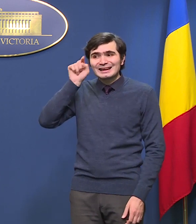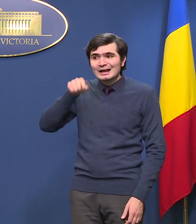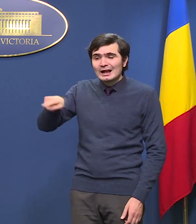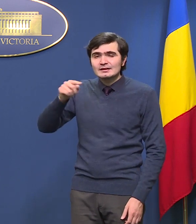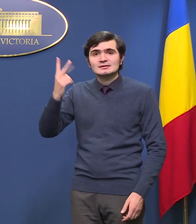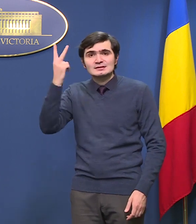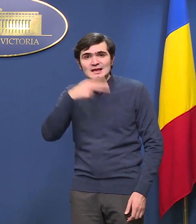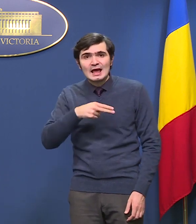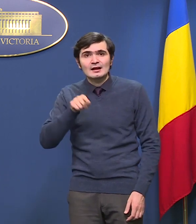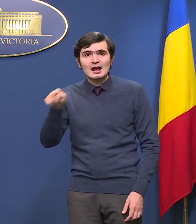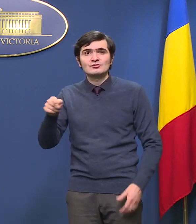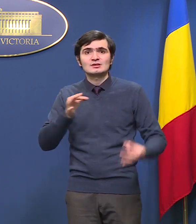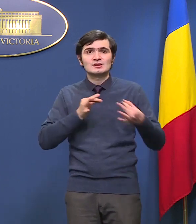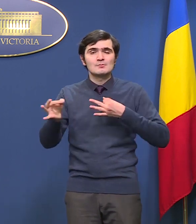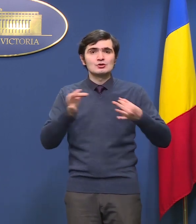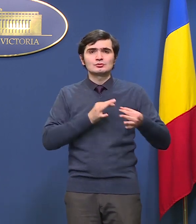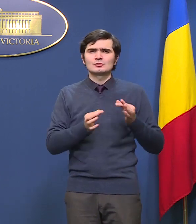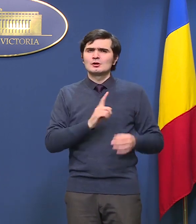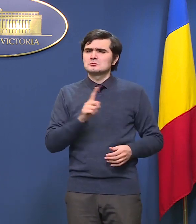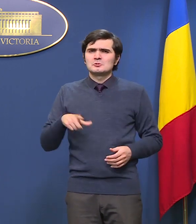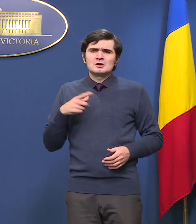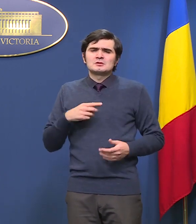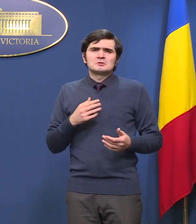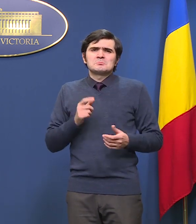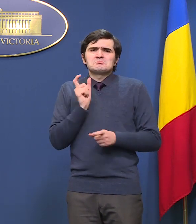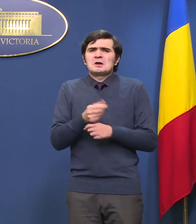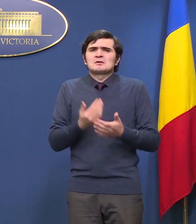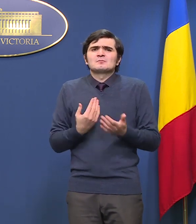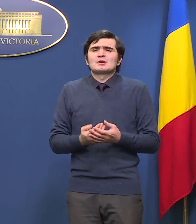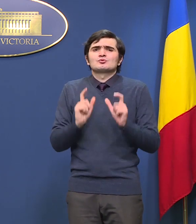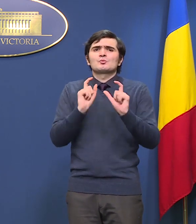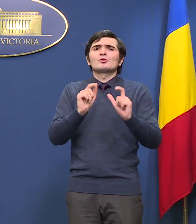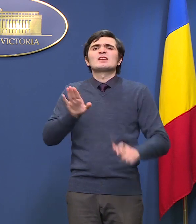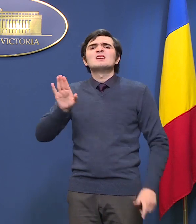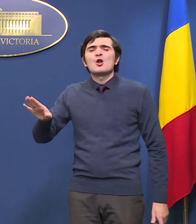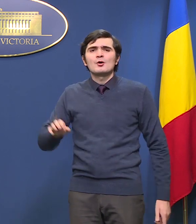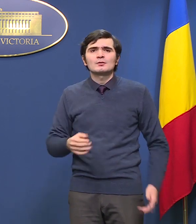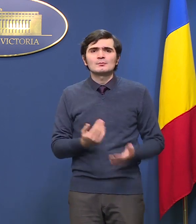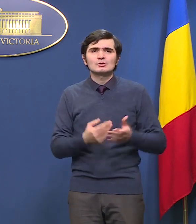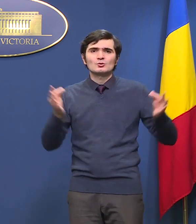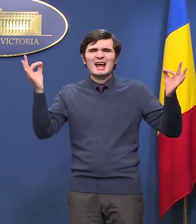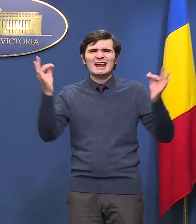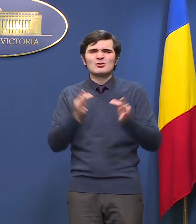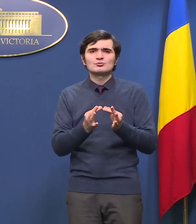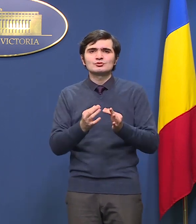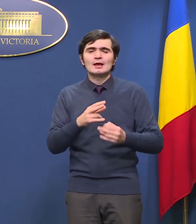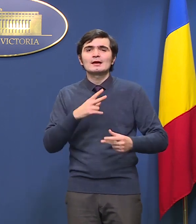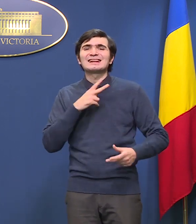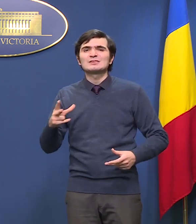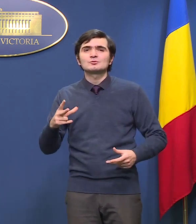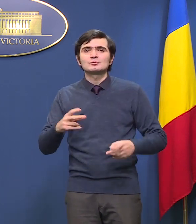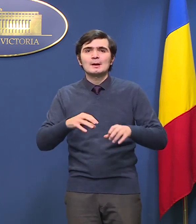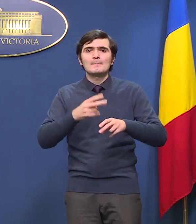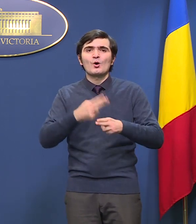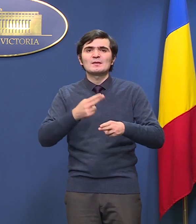măsură nu este destinată decât protejării lor, reducerii la maxim a riscului de